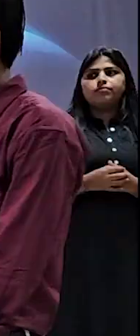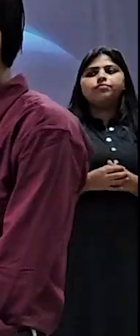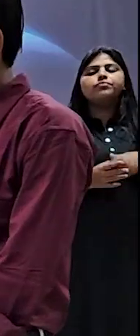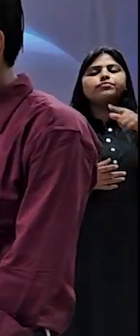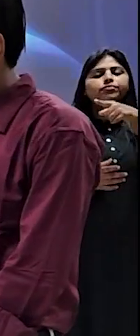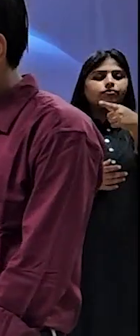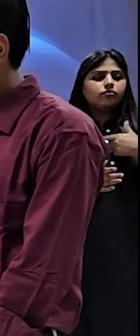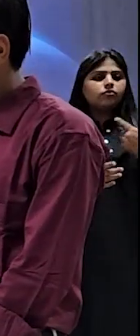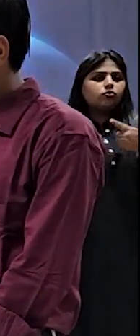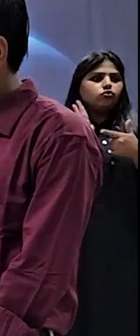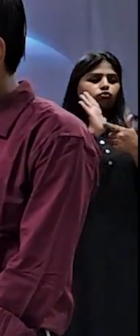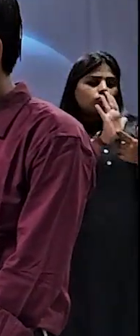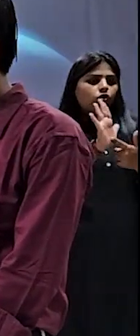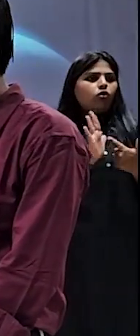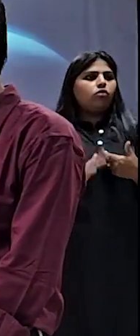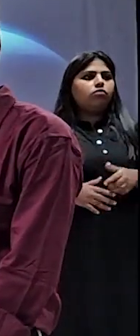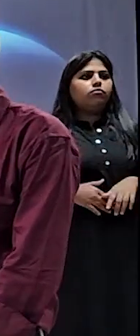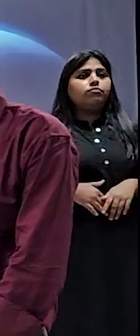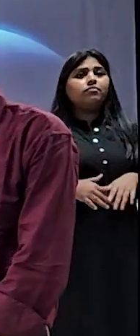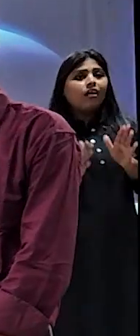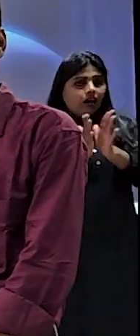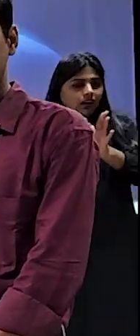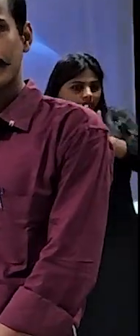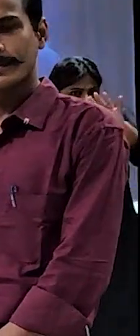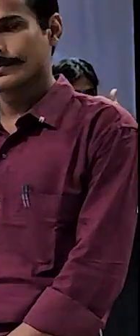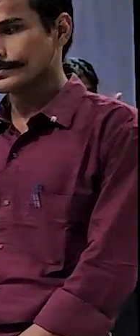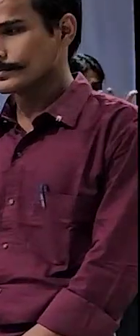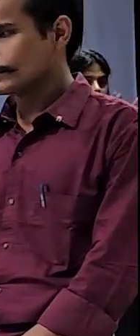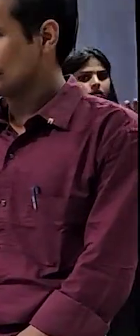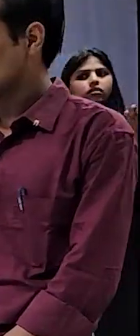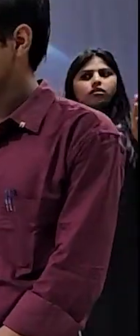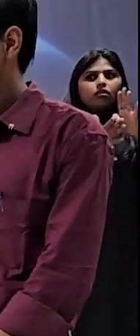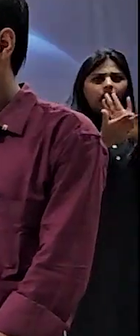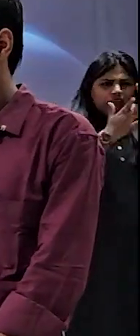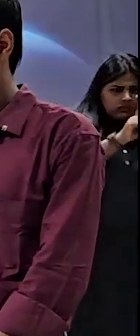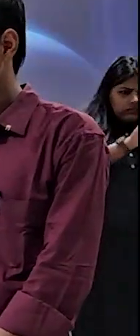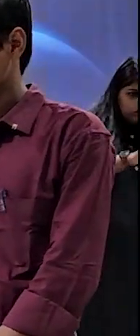देखिएगा। हेलन, हेलन,